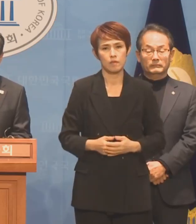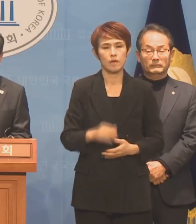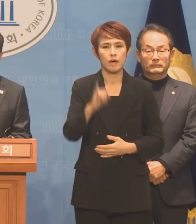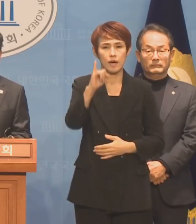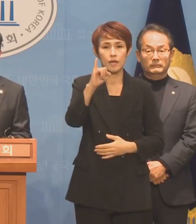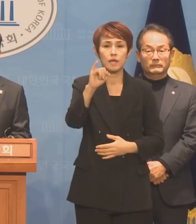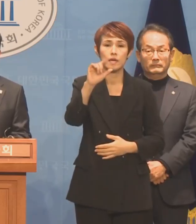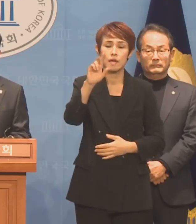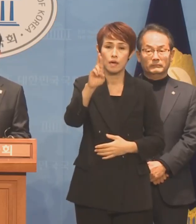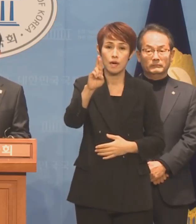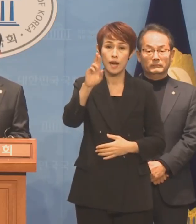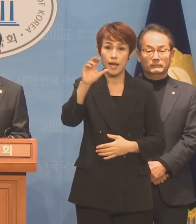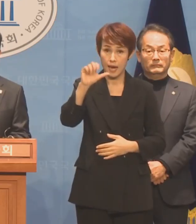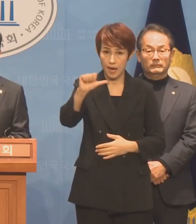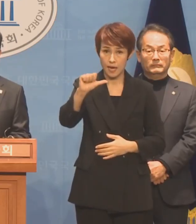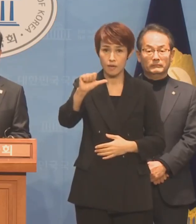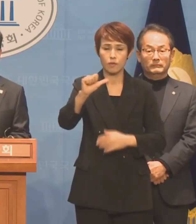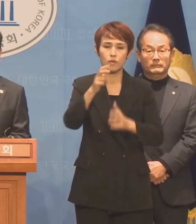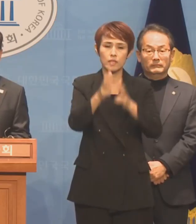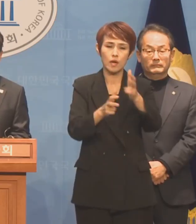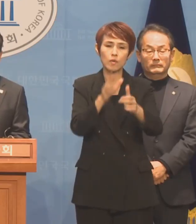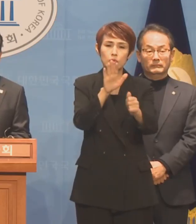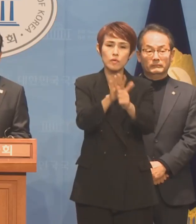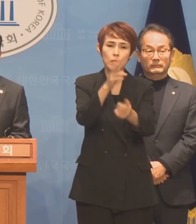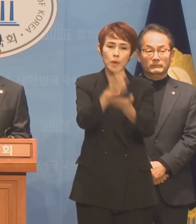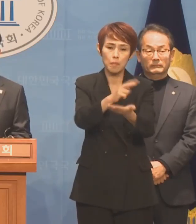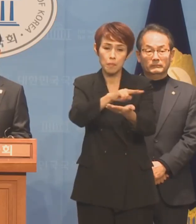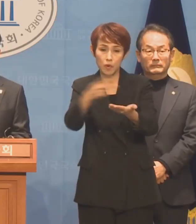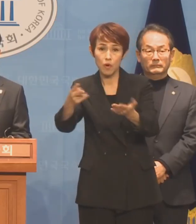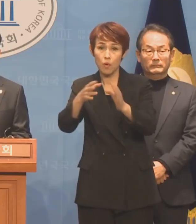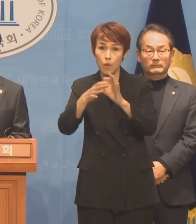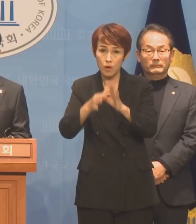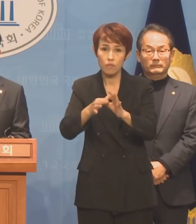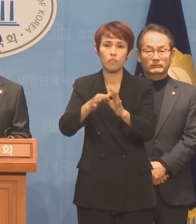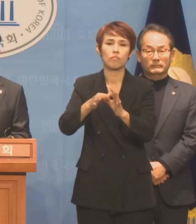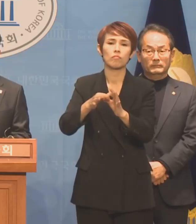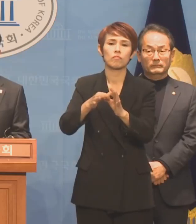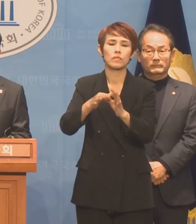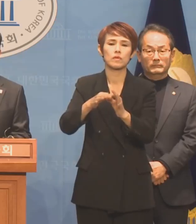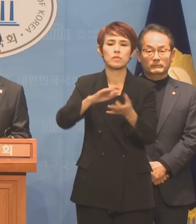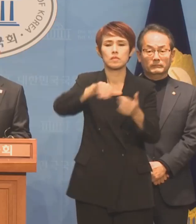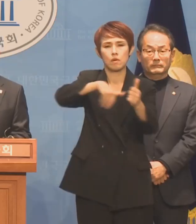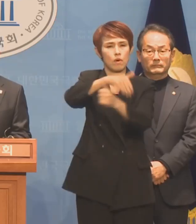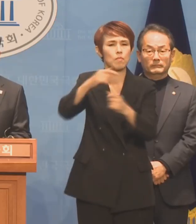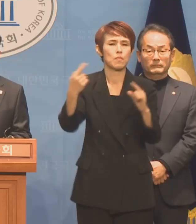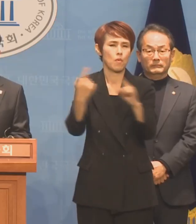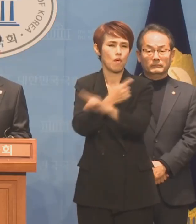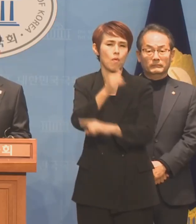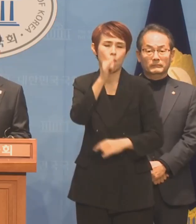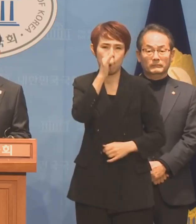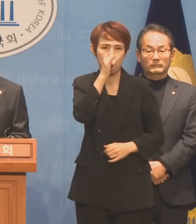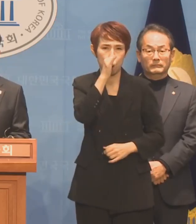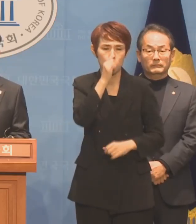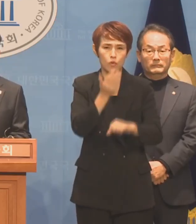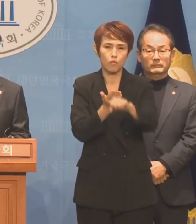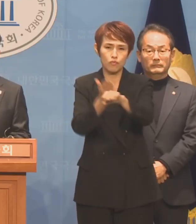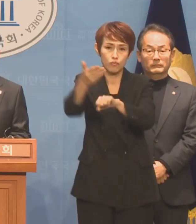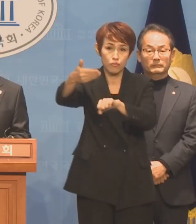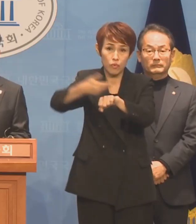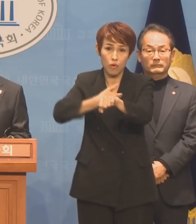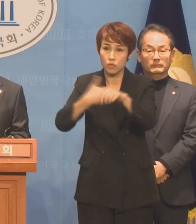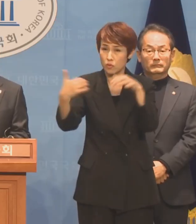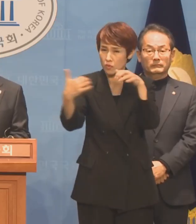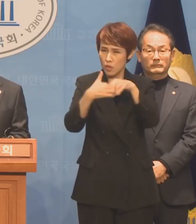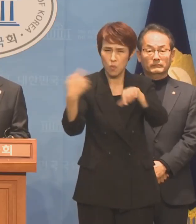IRA, 산업지원법 변경 등 통상 환경의 변화, 함께 무역